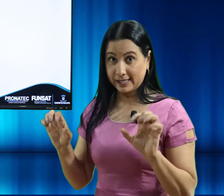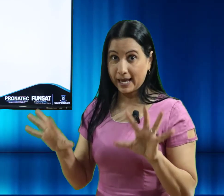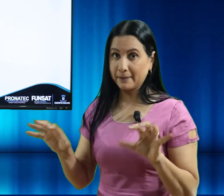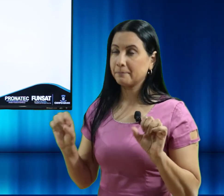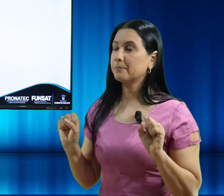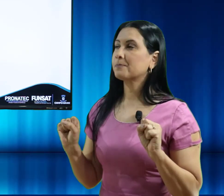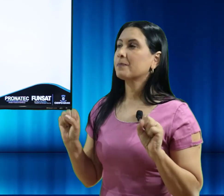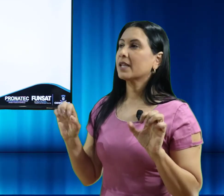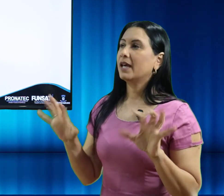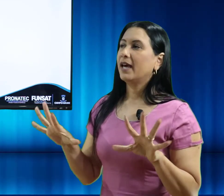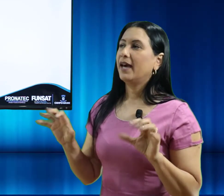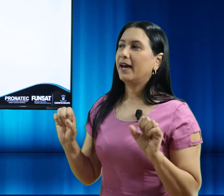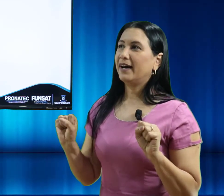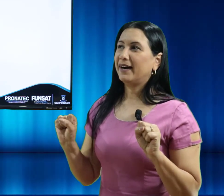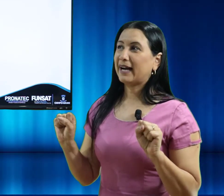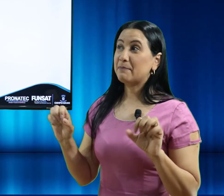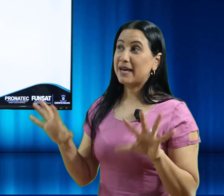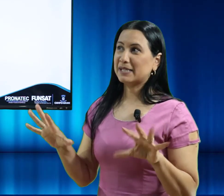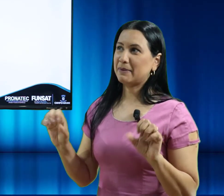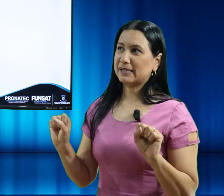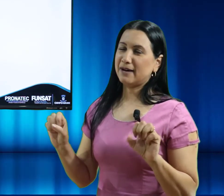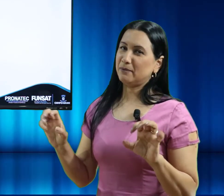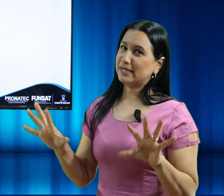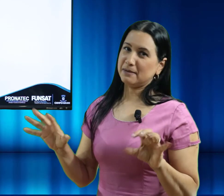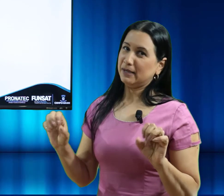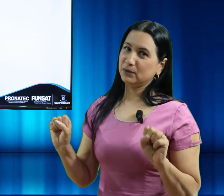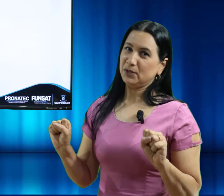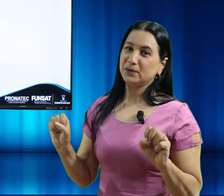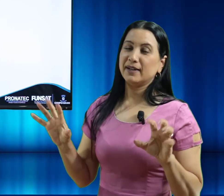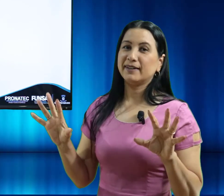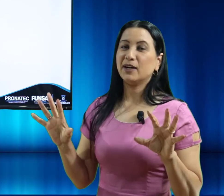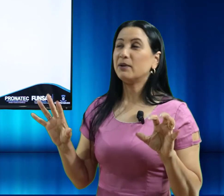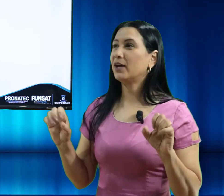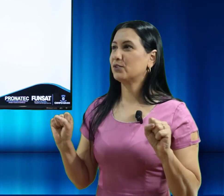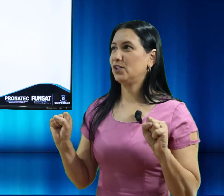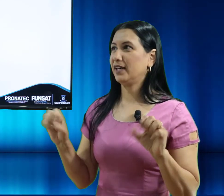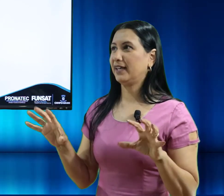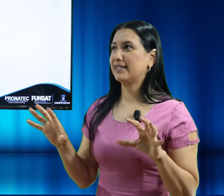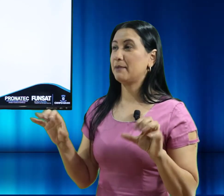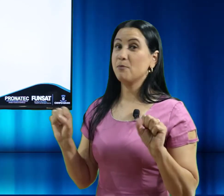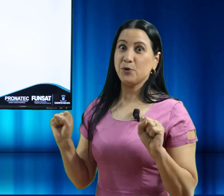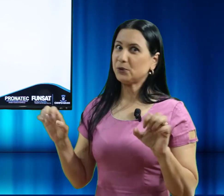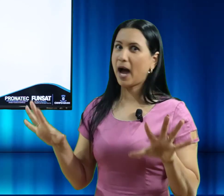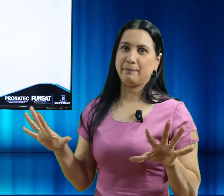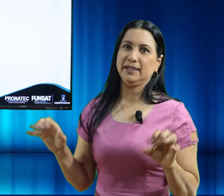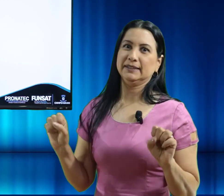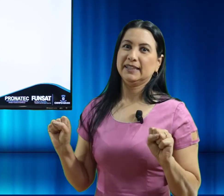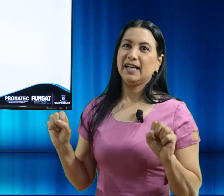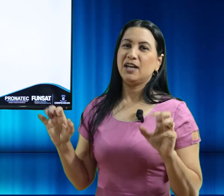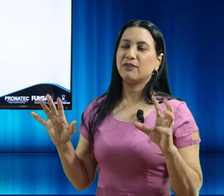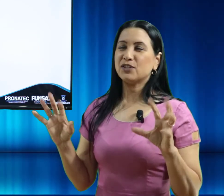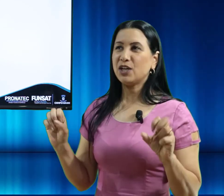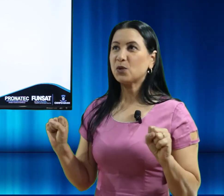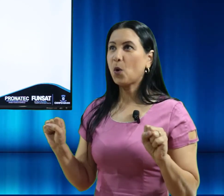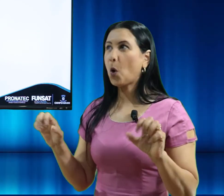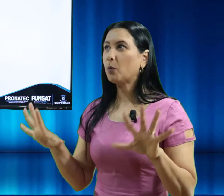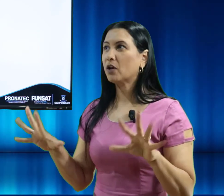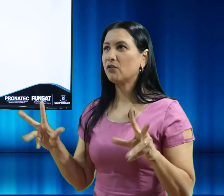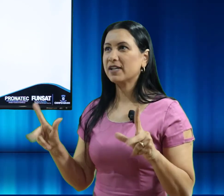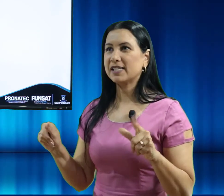comecei, a cabeça pensava, mas a mão não. Então, eu tinha que ser muito rápida. Eu falei, gente, como que eu vou fazer?